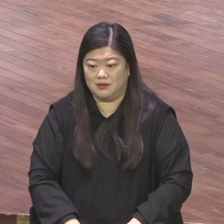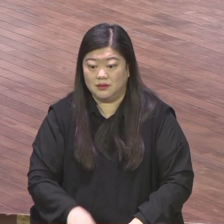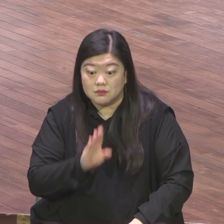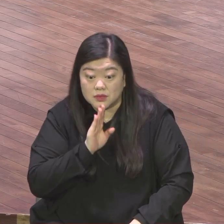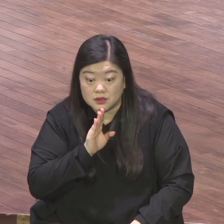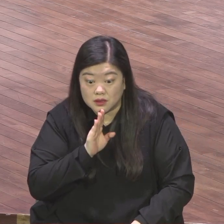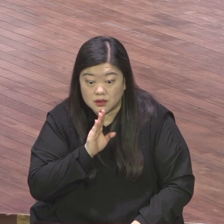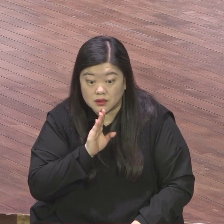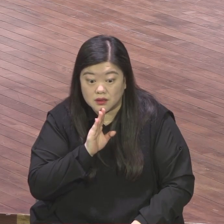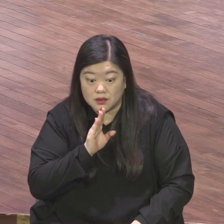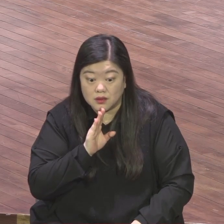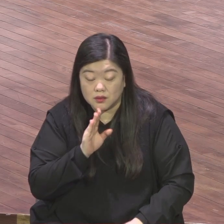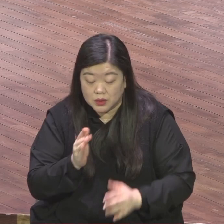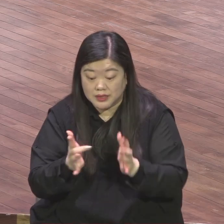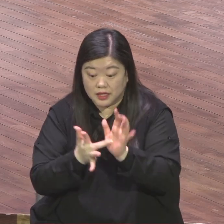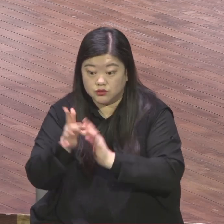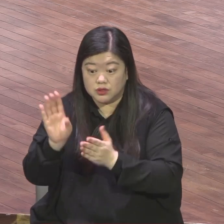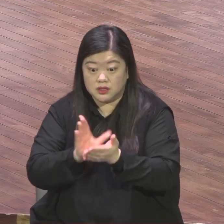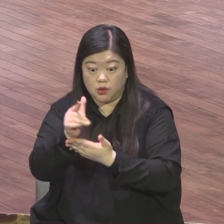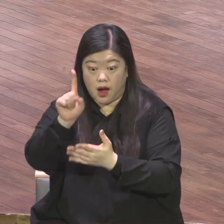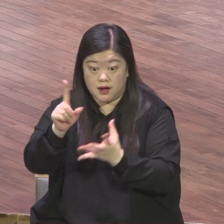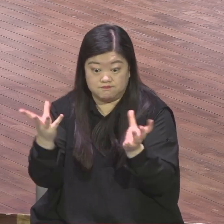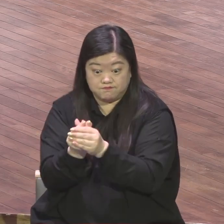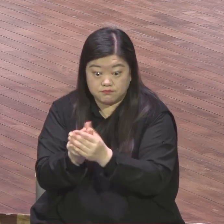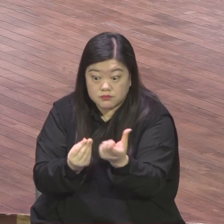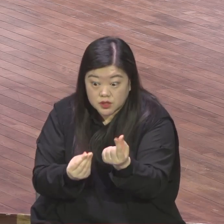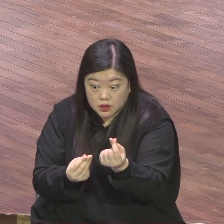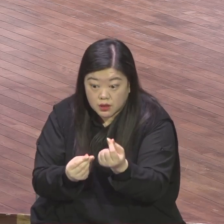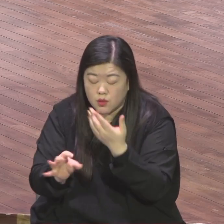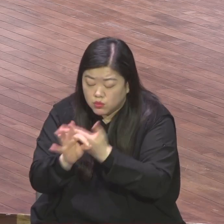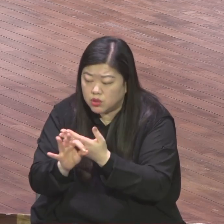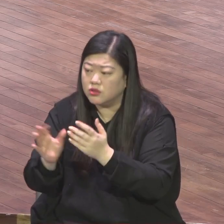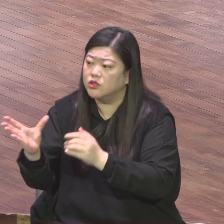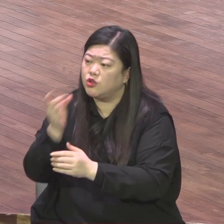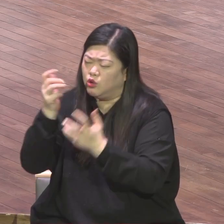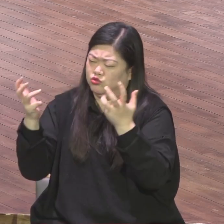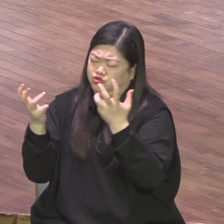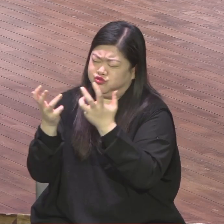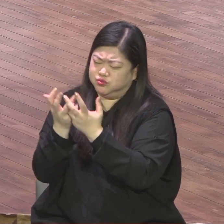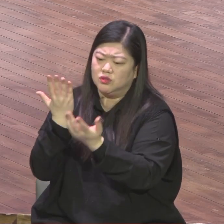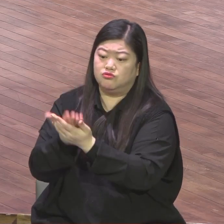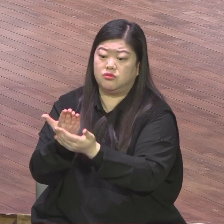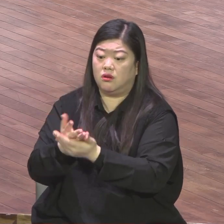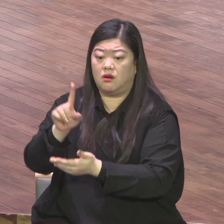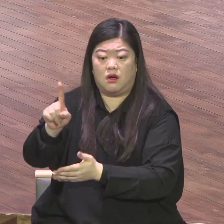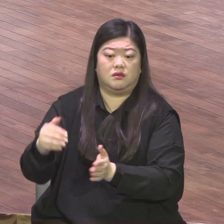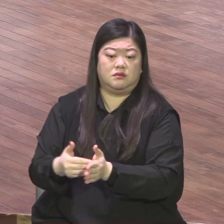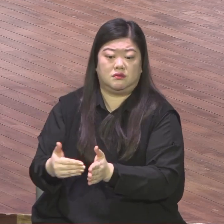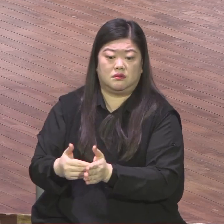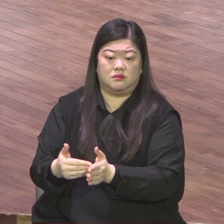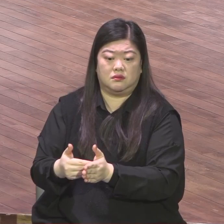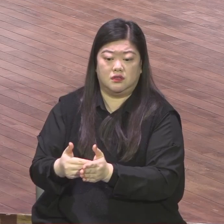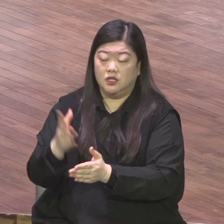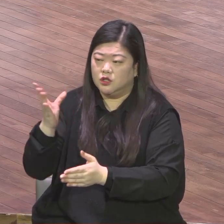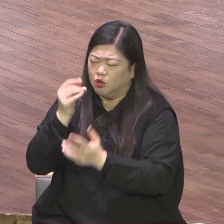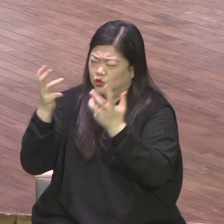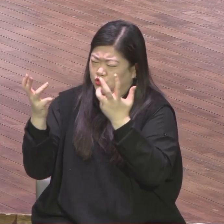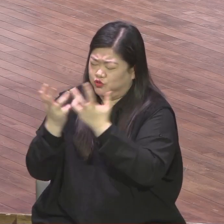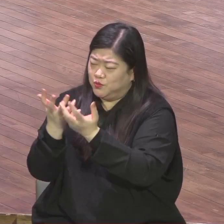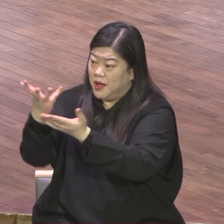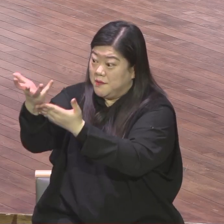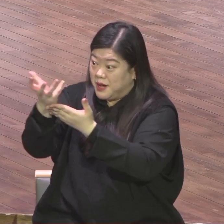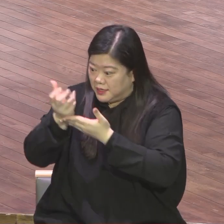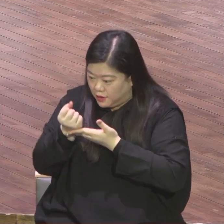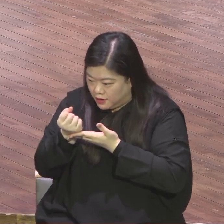난 사람 할 거 하나밖에 없어요. 성령 충만 주옵소서. 이거를 내가 누리면서 증거할 수 있는 힘이 주님의